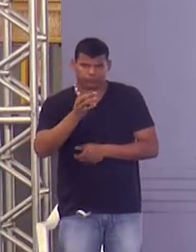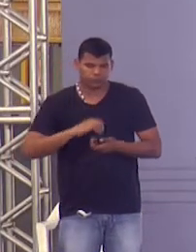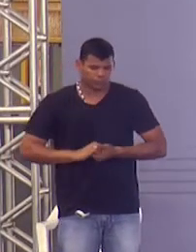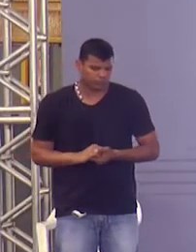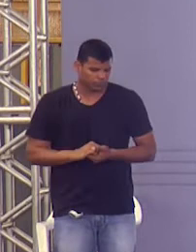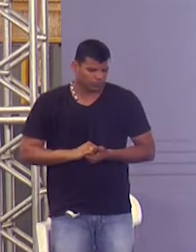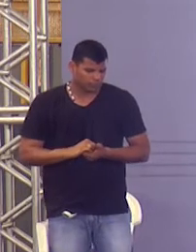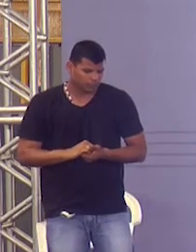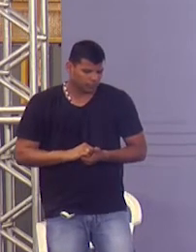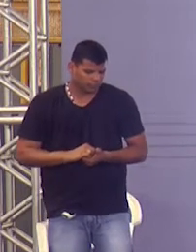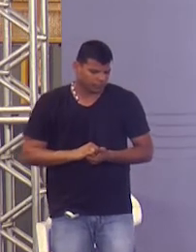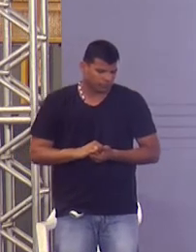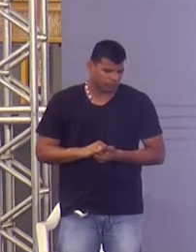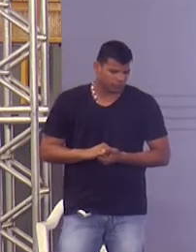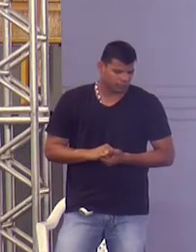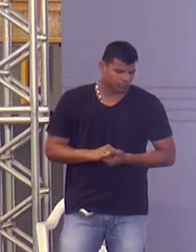Maravilha?